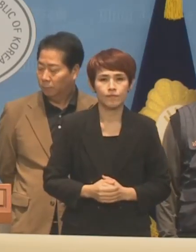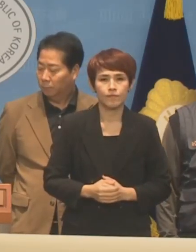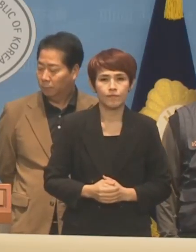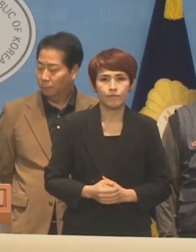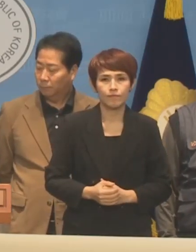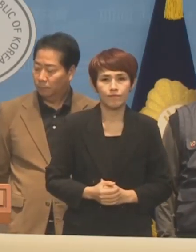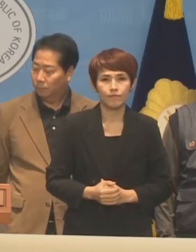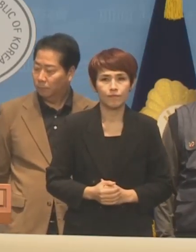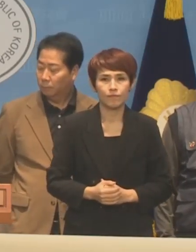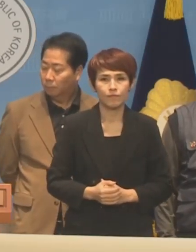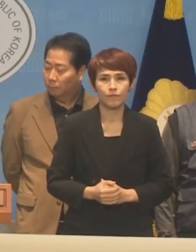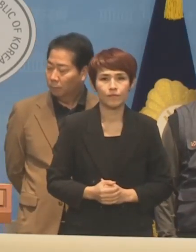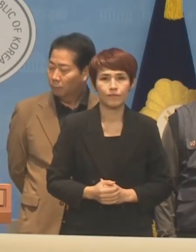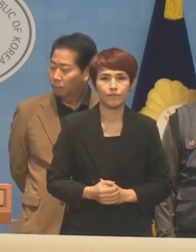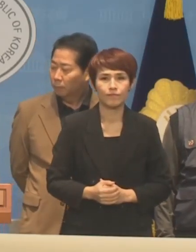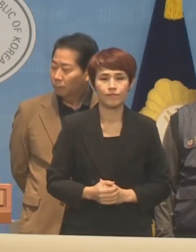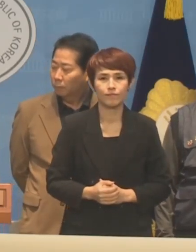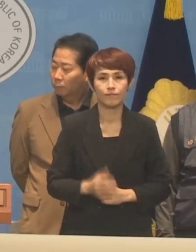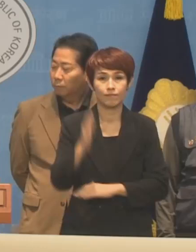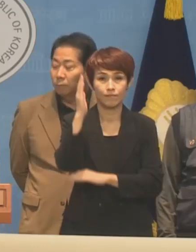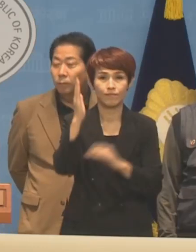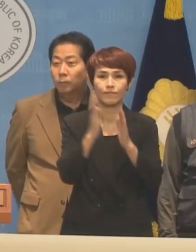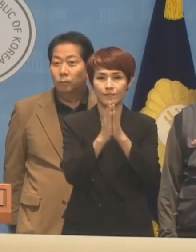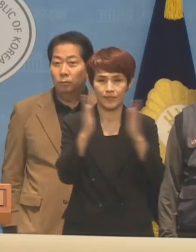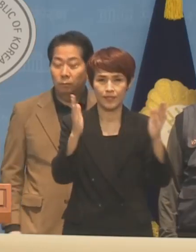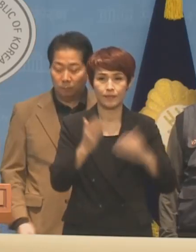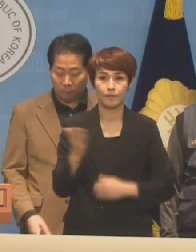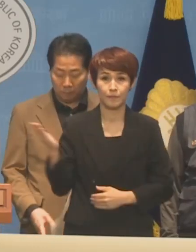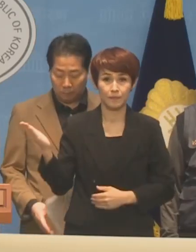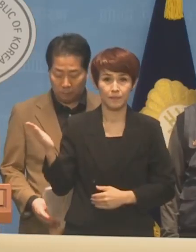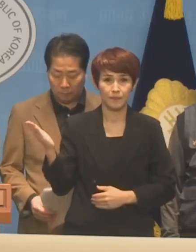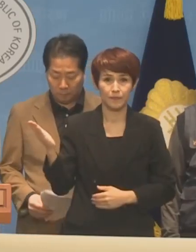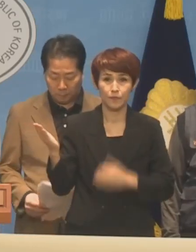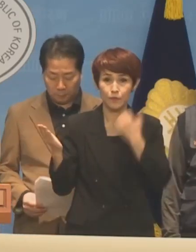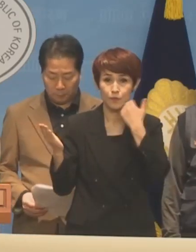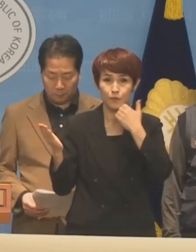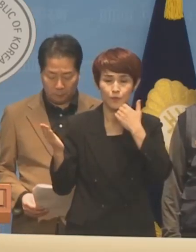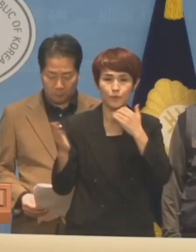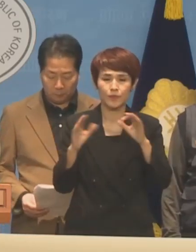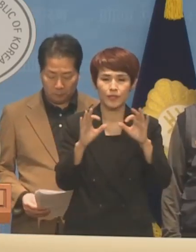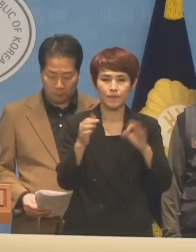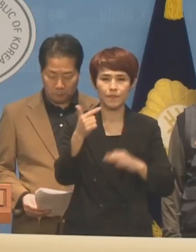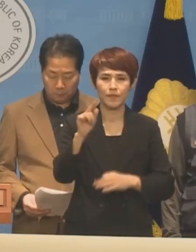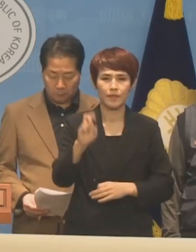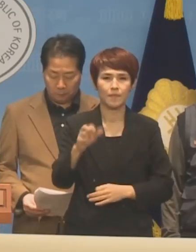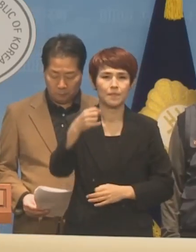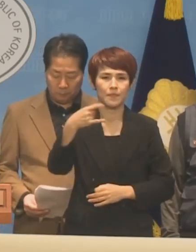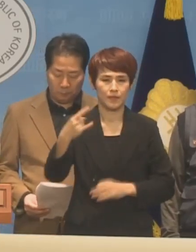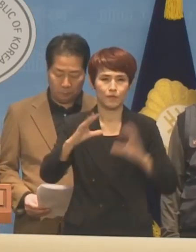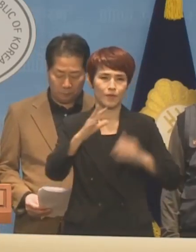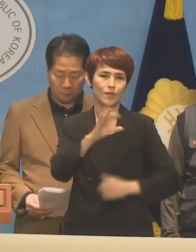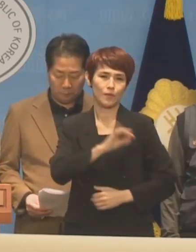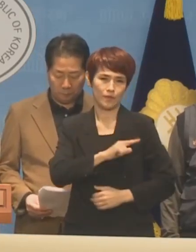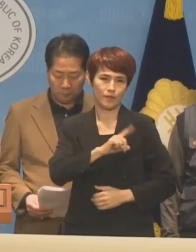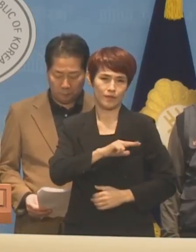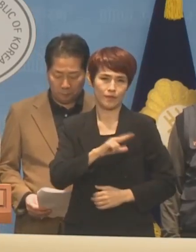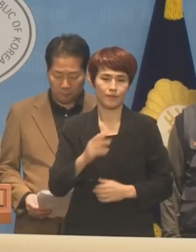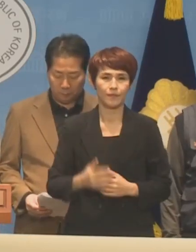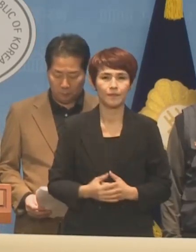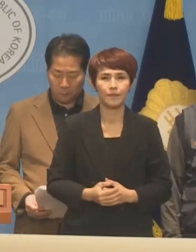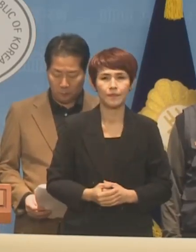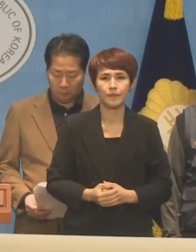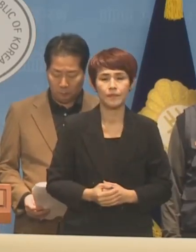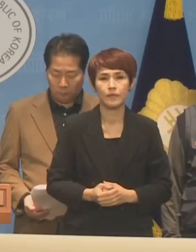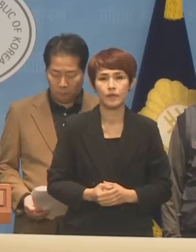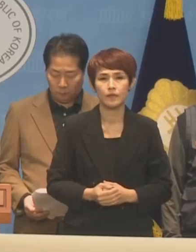네, 이제 진행을 하도록 할 텐데요. 사회를 맡은 저는 김남희 의원입니다.